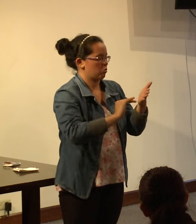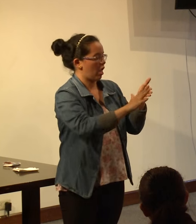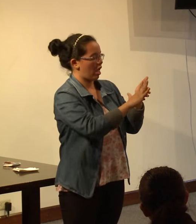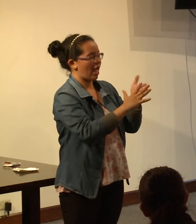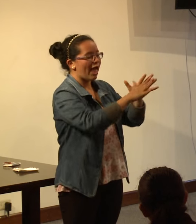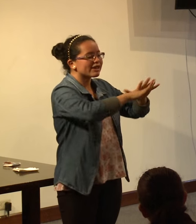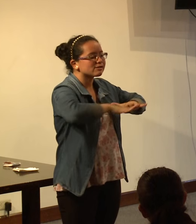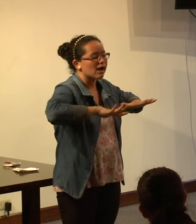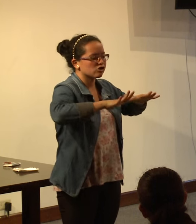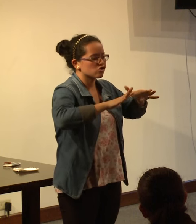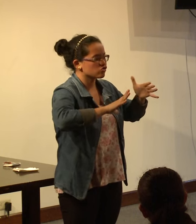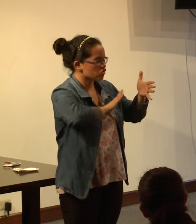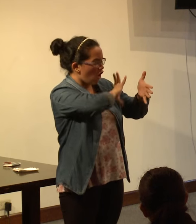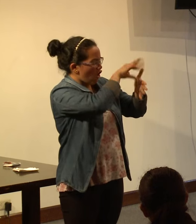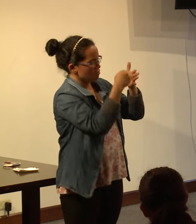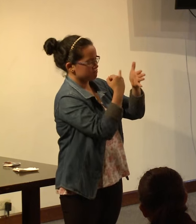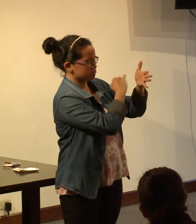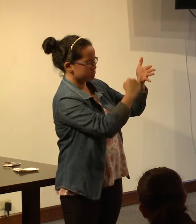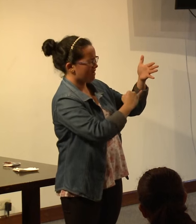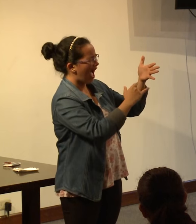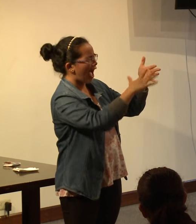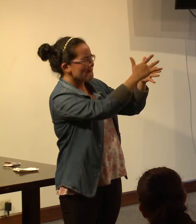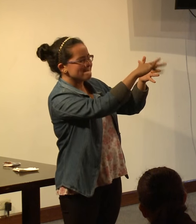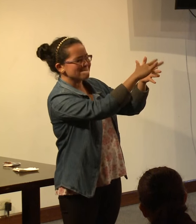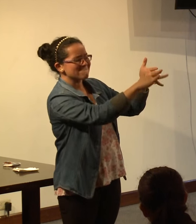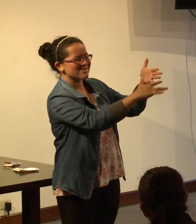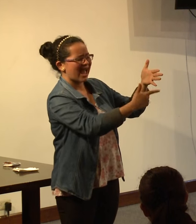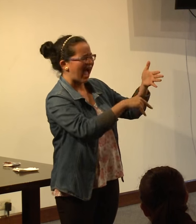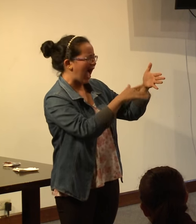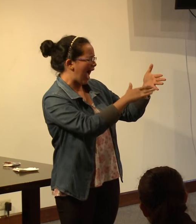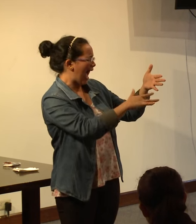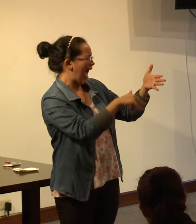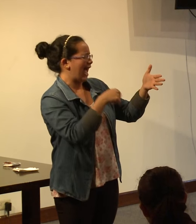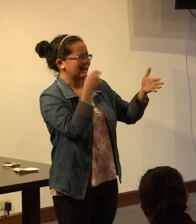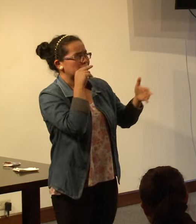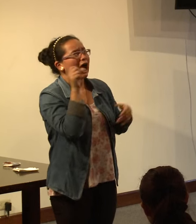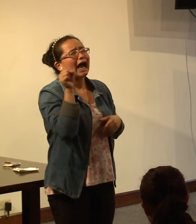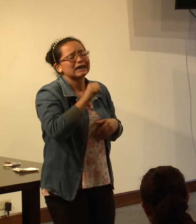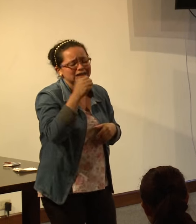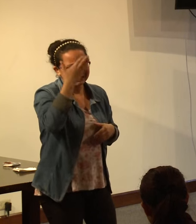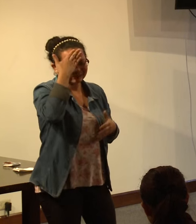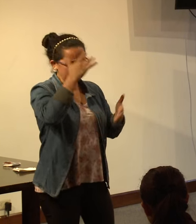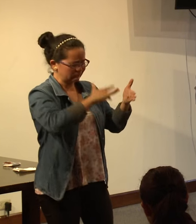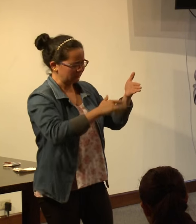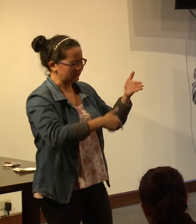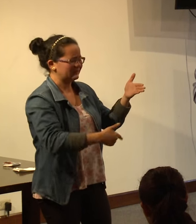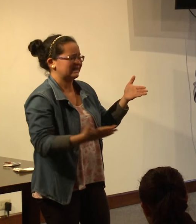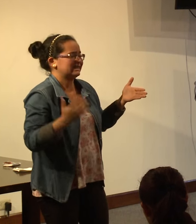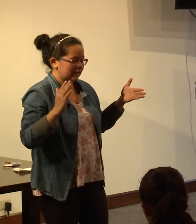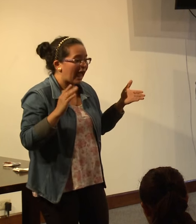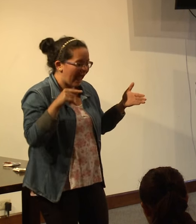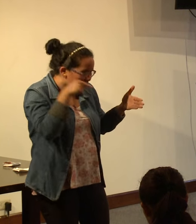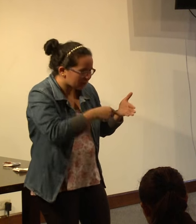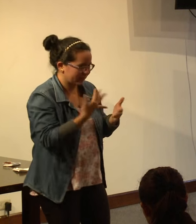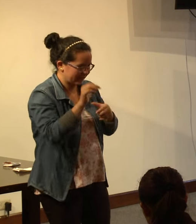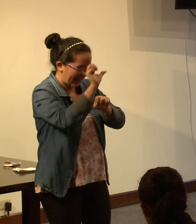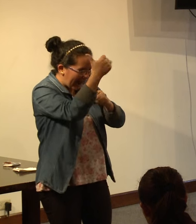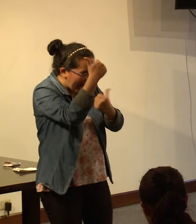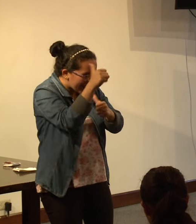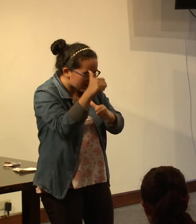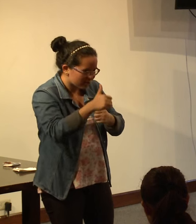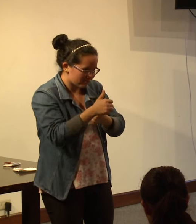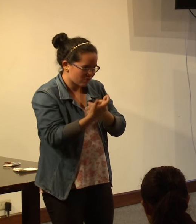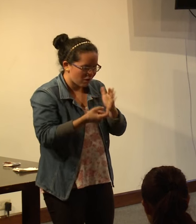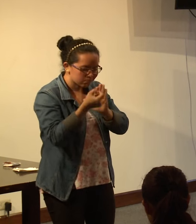ningún espacio en negro que tenía. Entonces ya el niño dice, uy, sí, claro, dejé la parte de abajo, entonces me toca corregirla, porque váyanse hacia eso. Claro, el